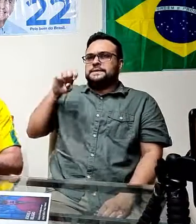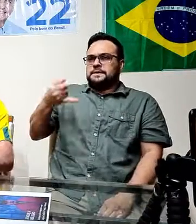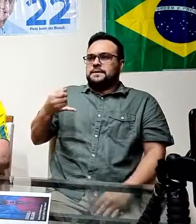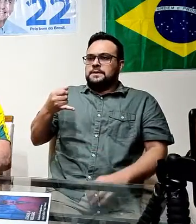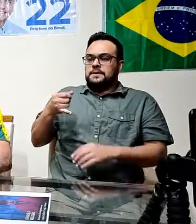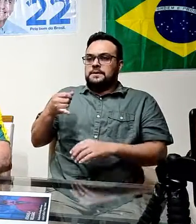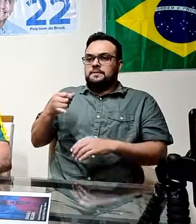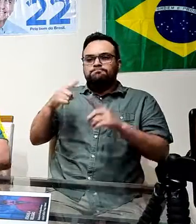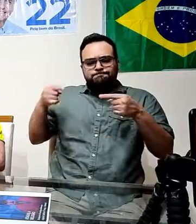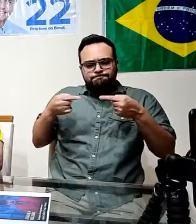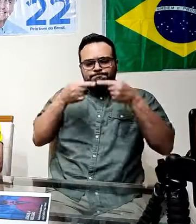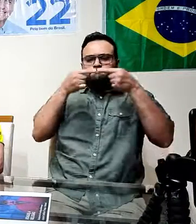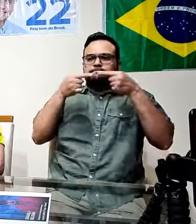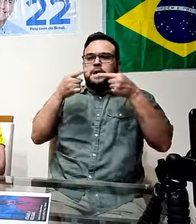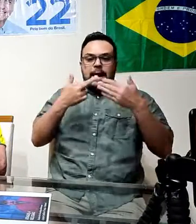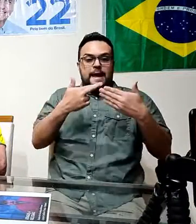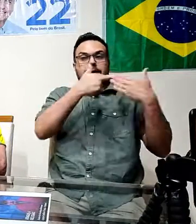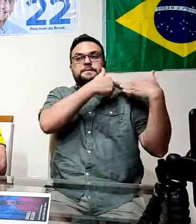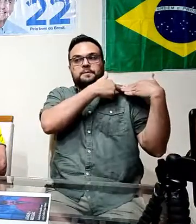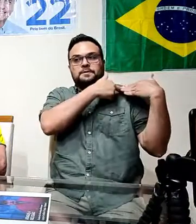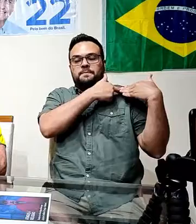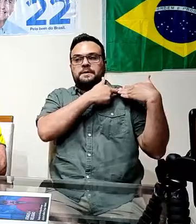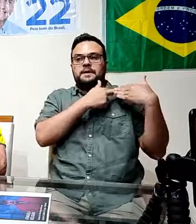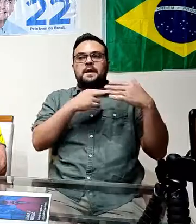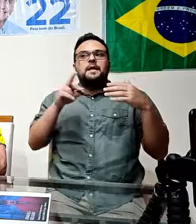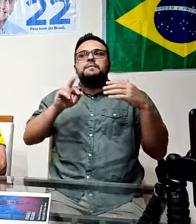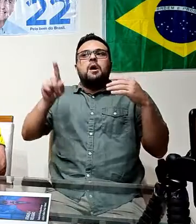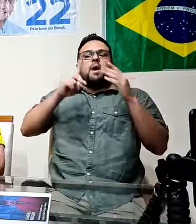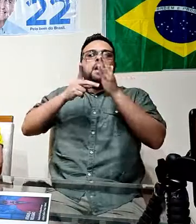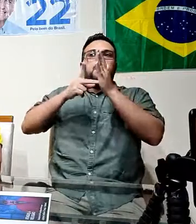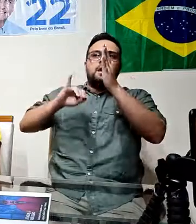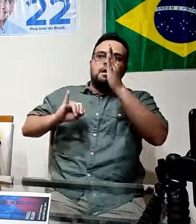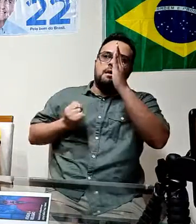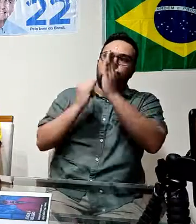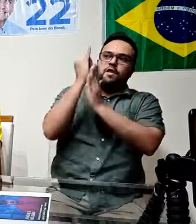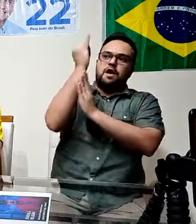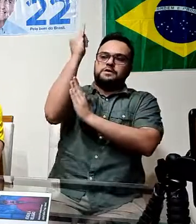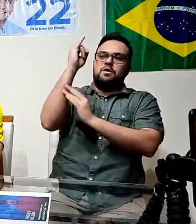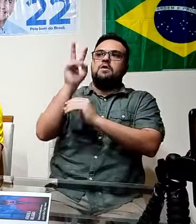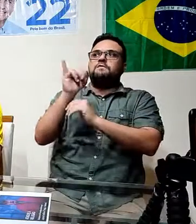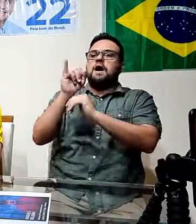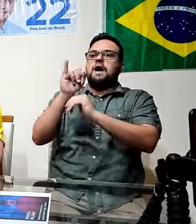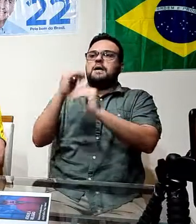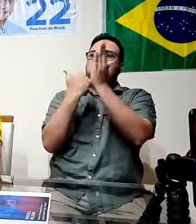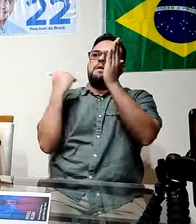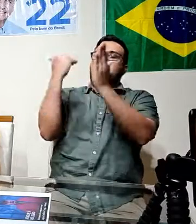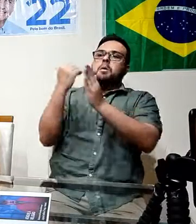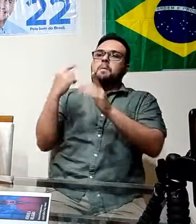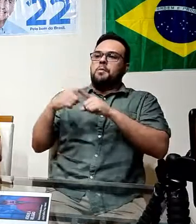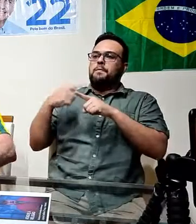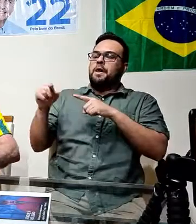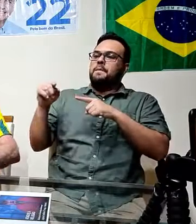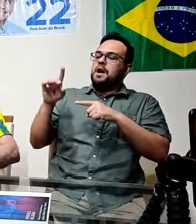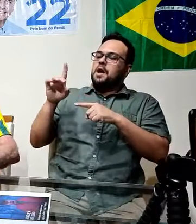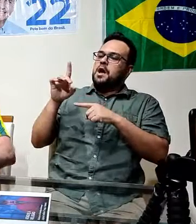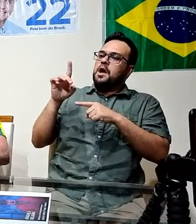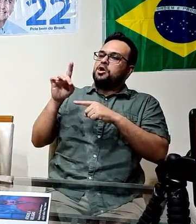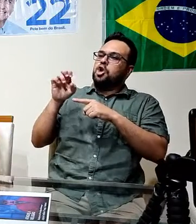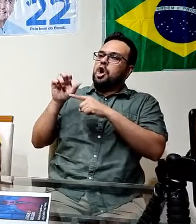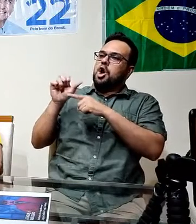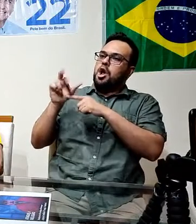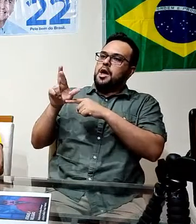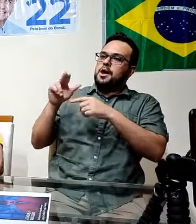da responsabilidade. A inflação não vai aumentar por causa disso, não vamos ter problema de dólar, de bolsa, de nada. Então,